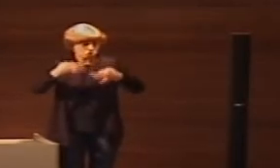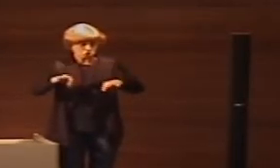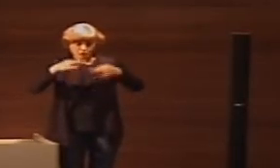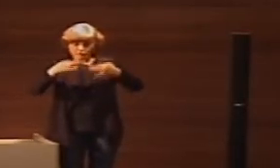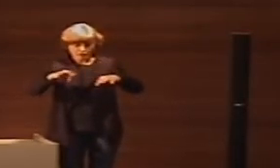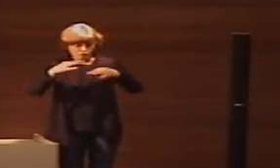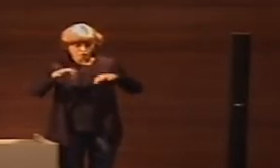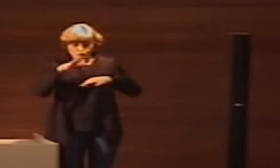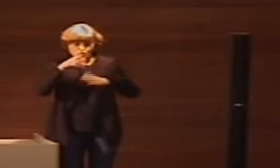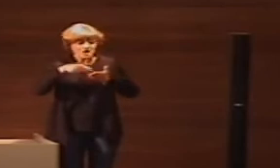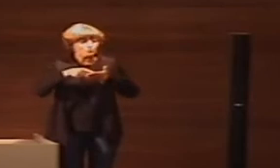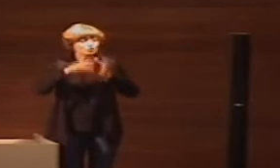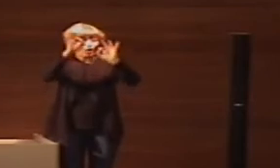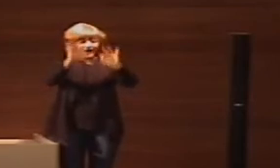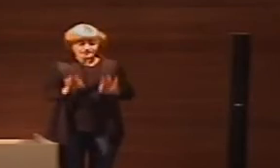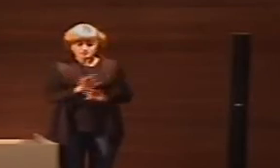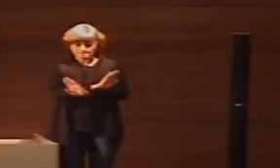pues